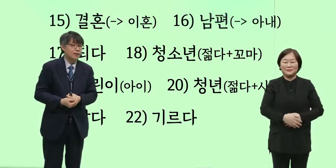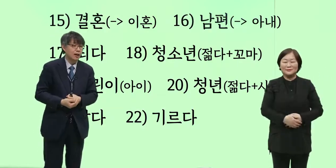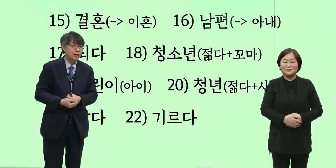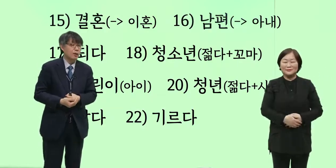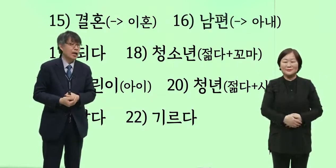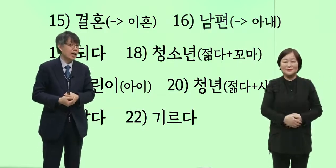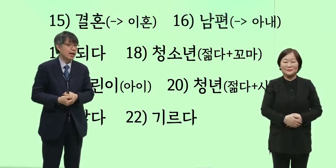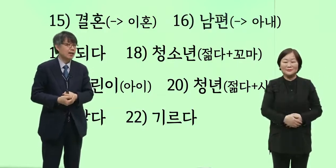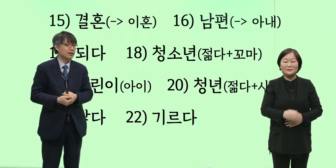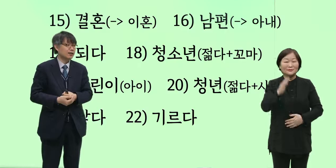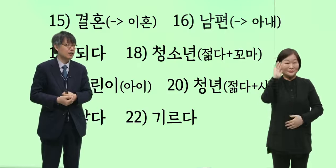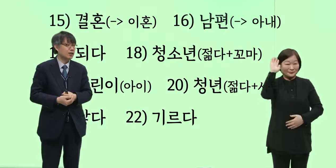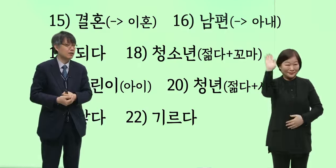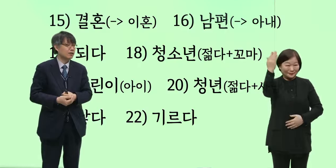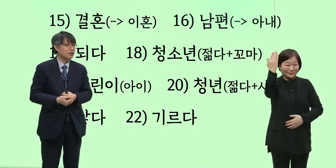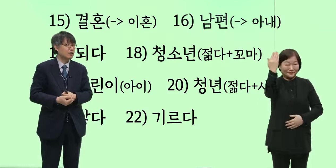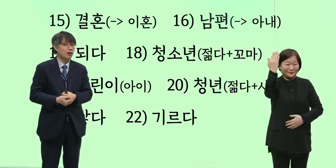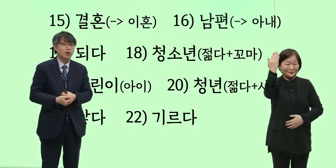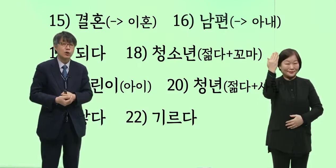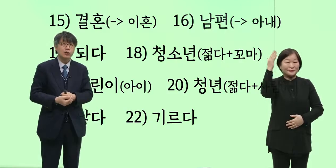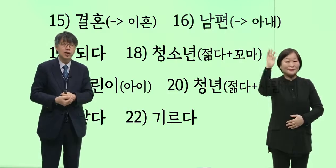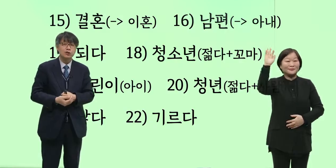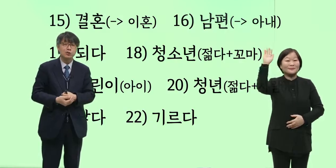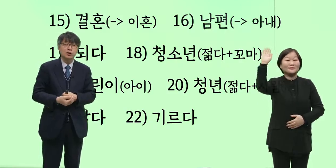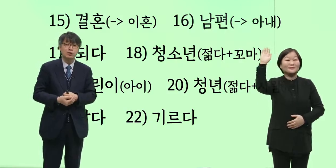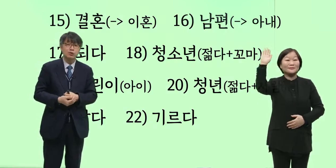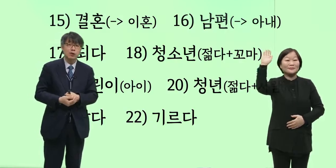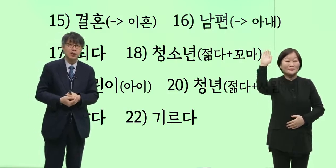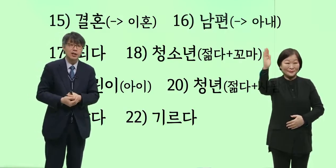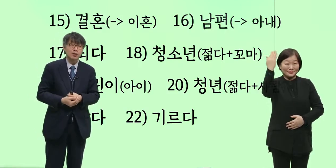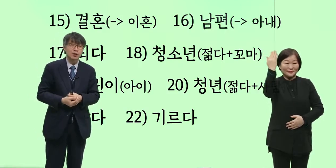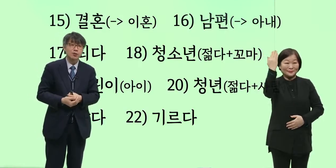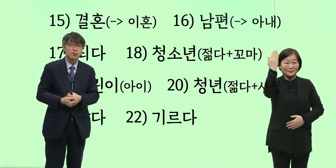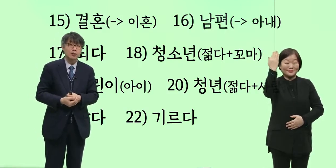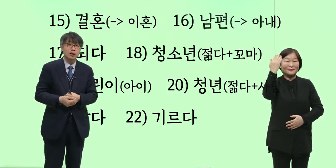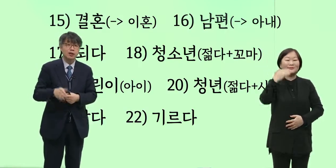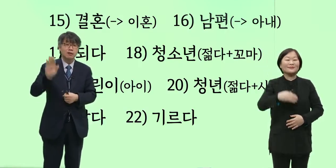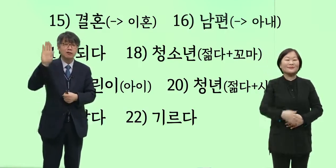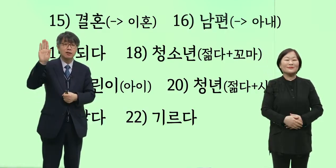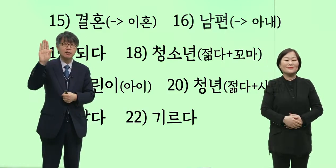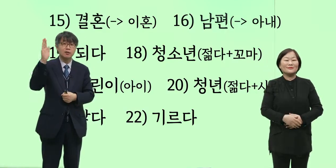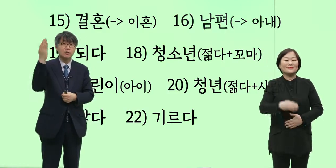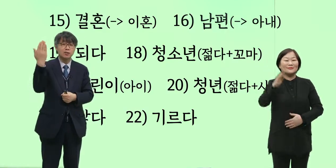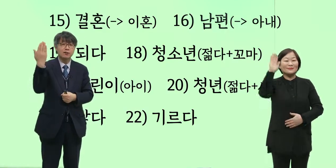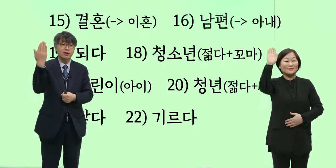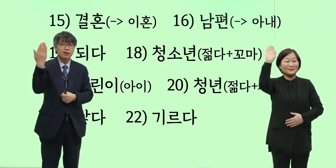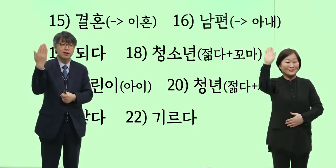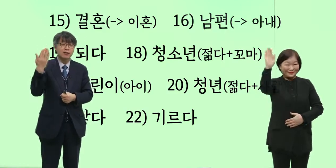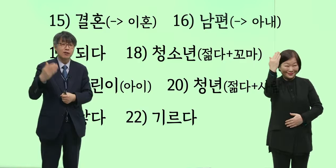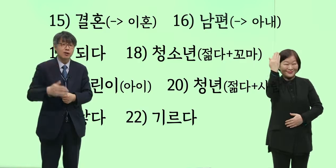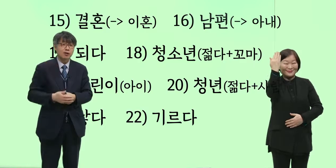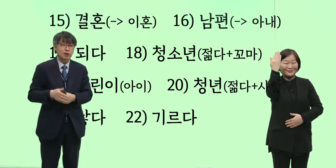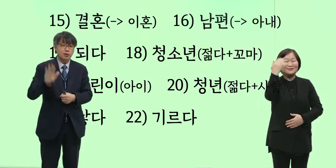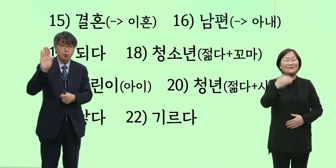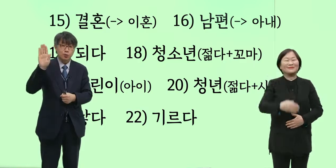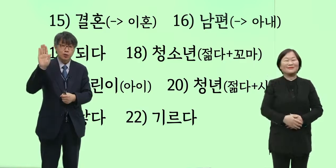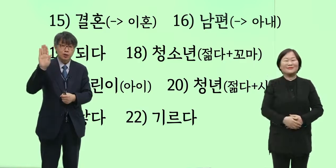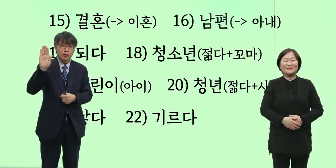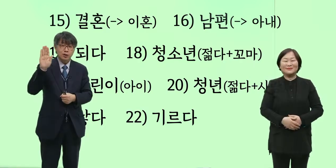자, 되다. 저는 개인적으로 이 수어가 정말 좋습니다. 뒤집어지면 되는 거예요. 여기 있는데 여기